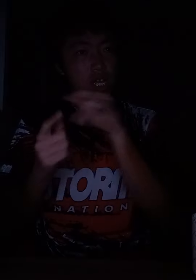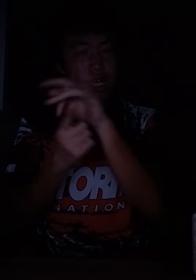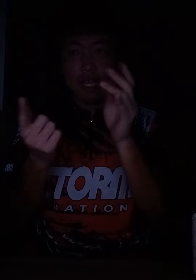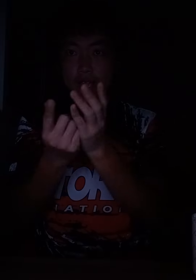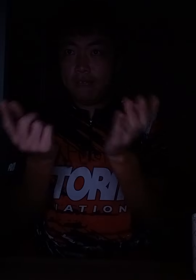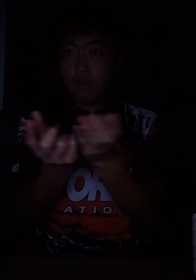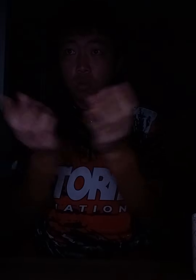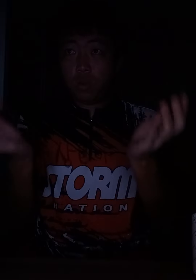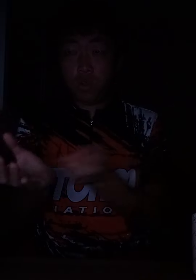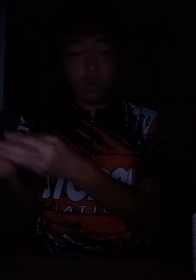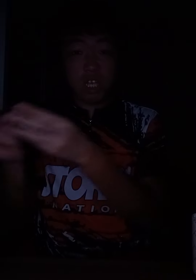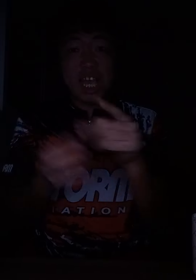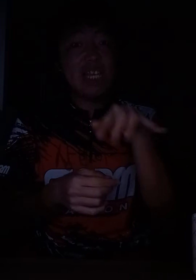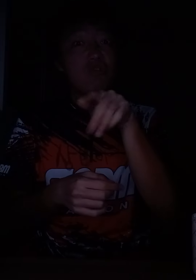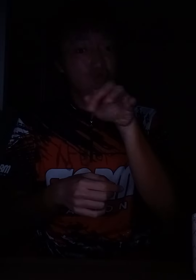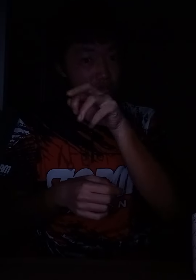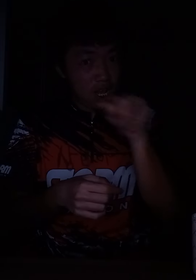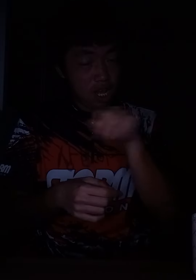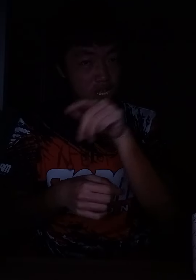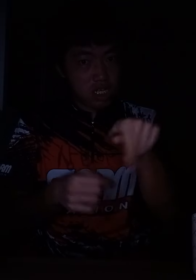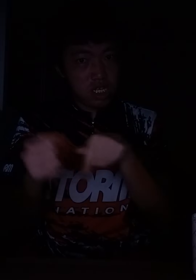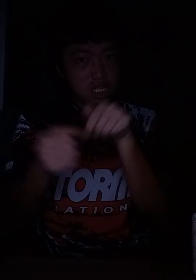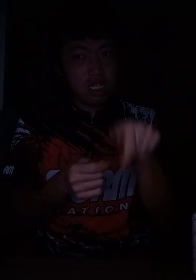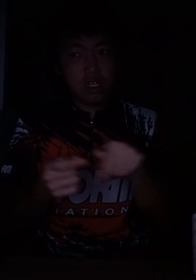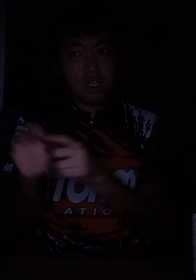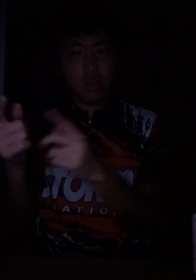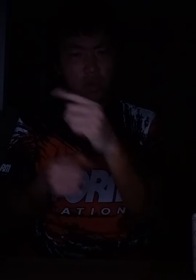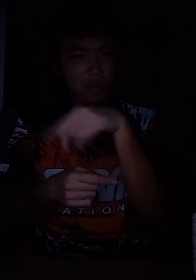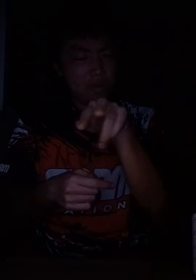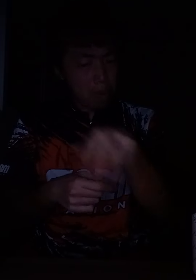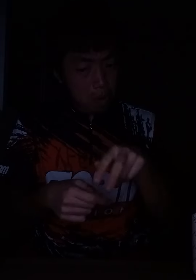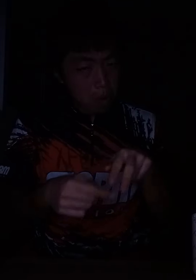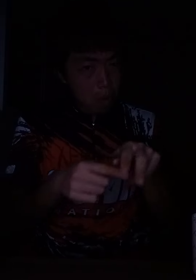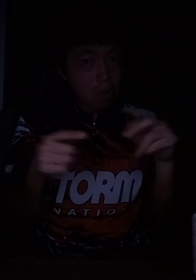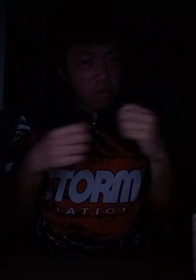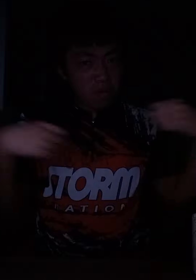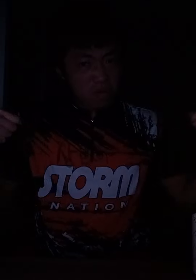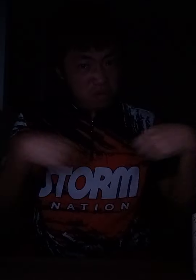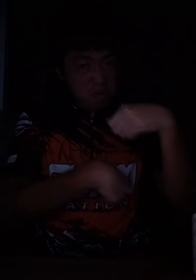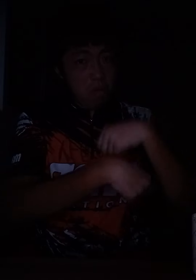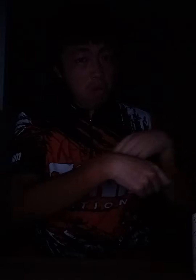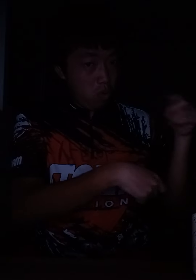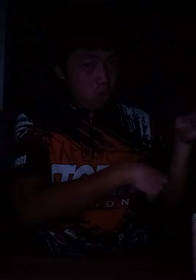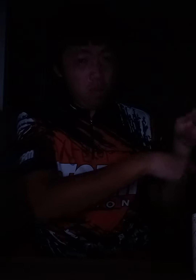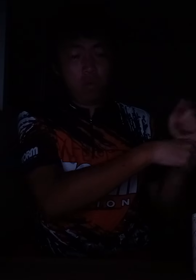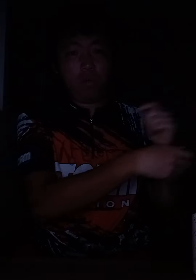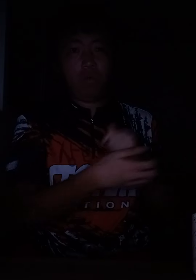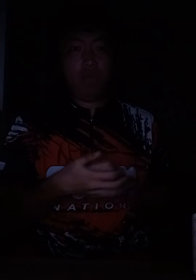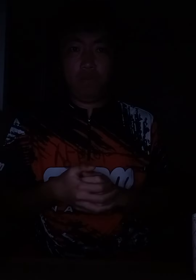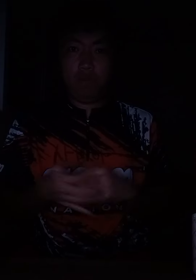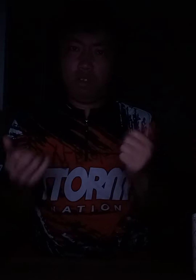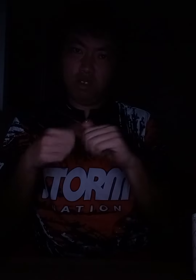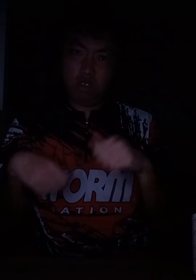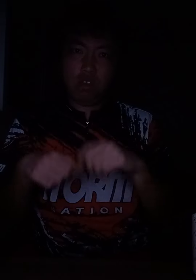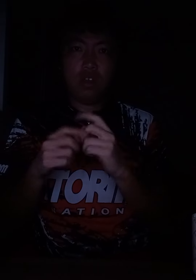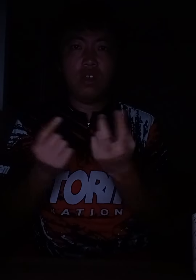시상리안 도로에서 달리던 SUV 차량이 중앙선을 넘어 인도로 돌진했습니다. 이 사고로 47살 김모